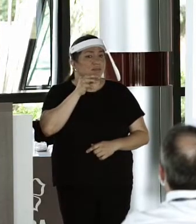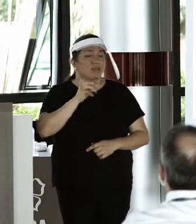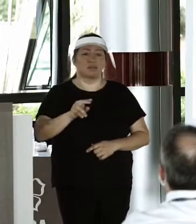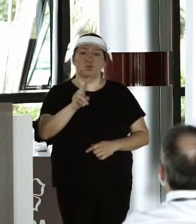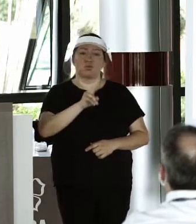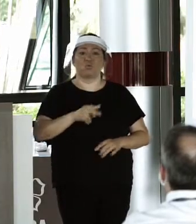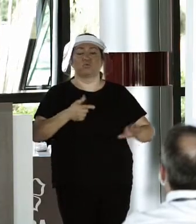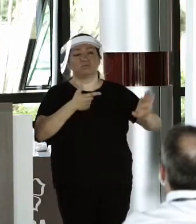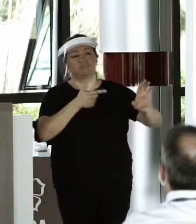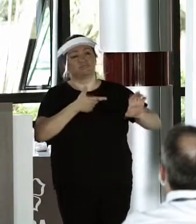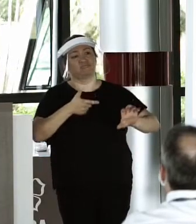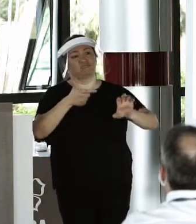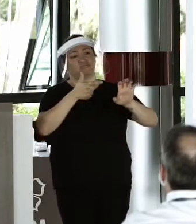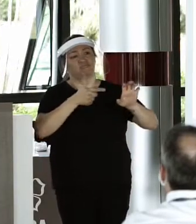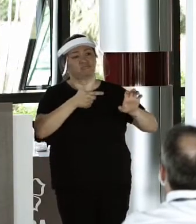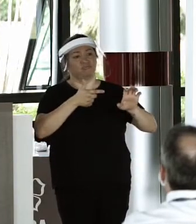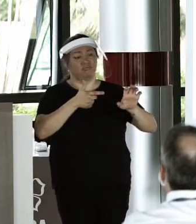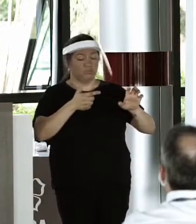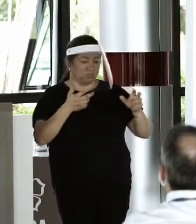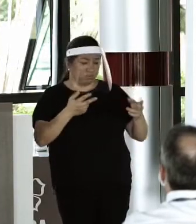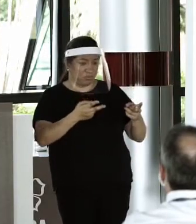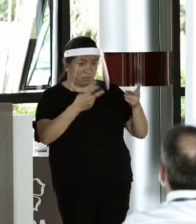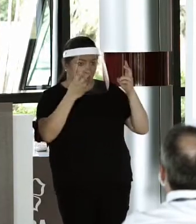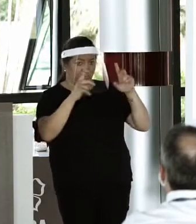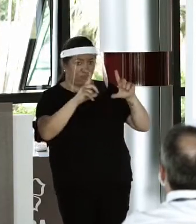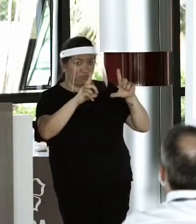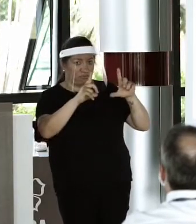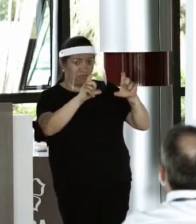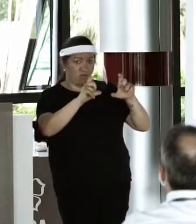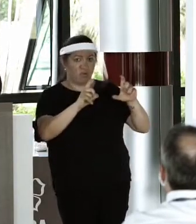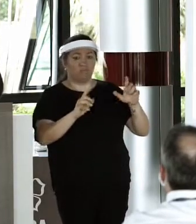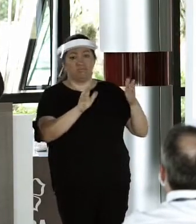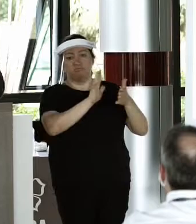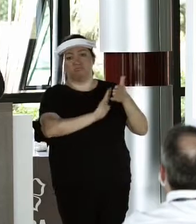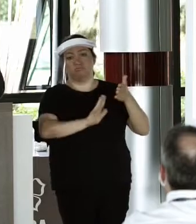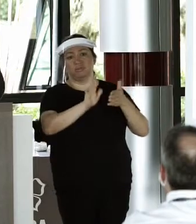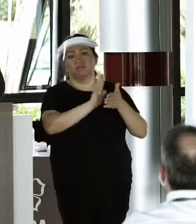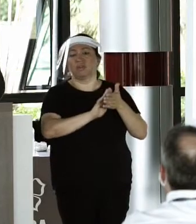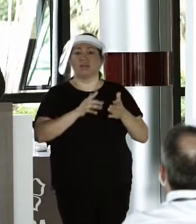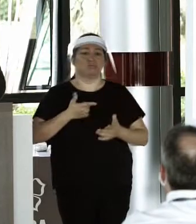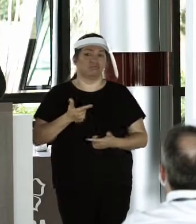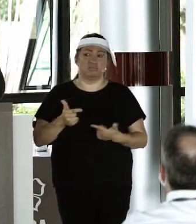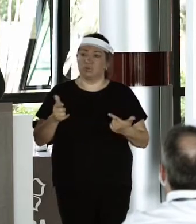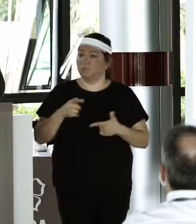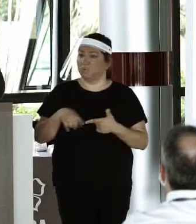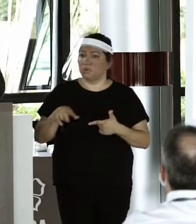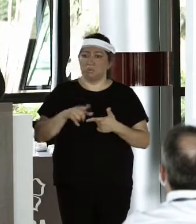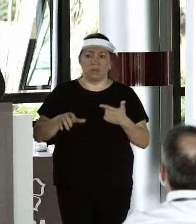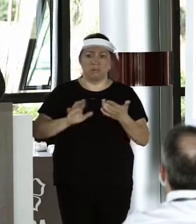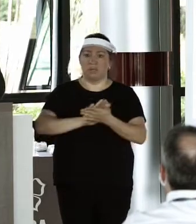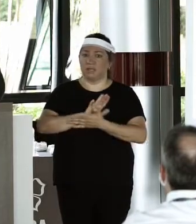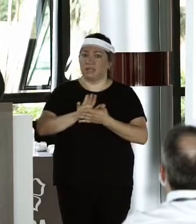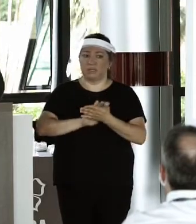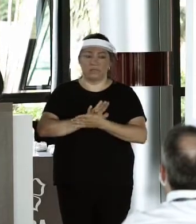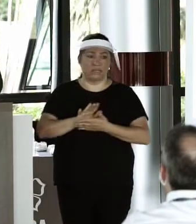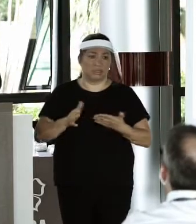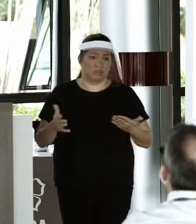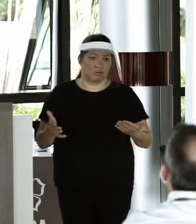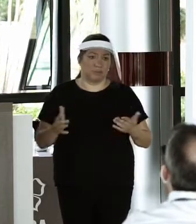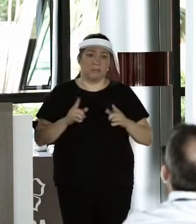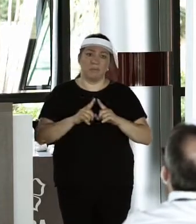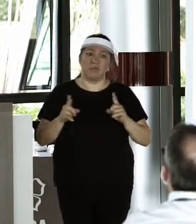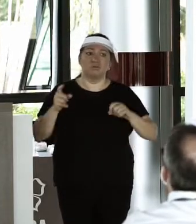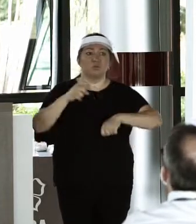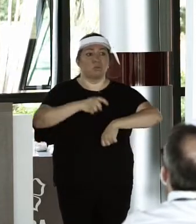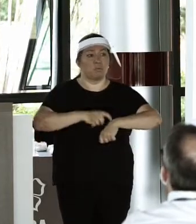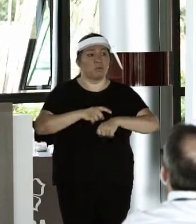termografia e aí tira uma foto da fachada e fala que a fachada não tem problema nenhum. Quando, na verdade, ela foi no